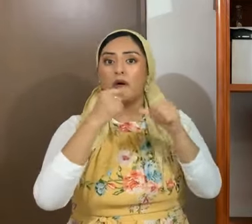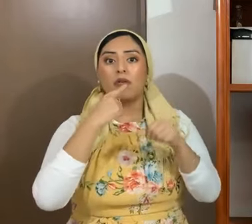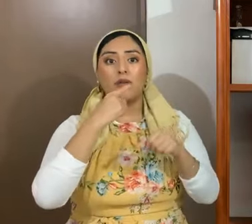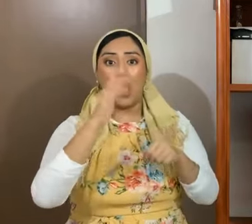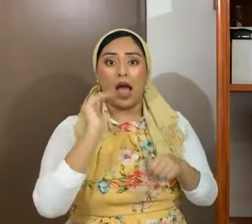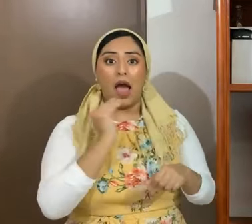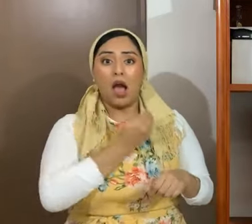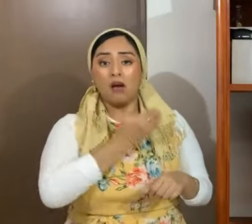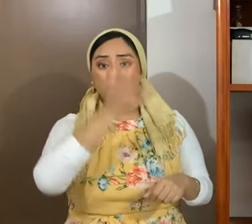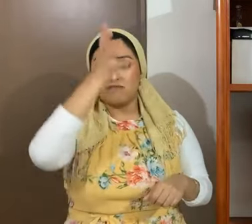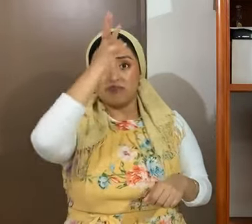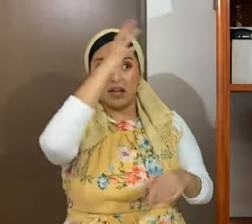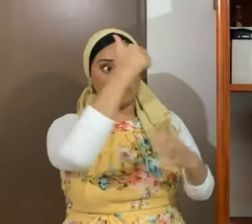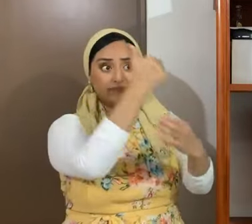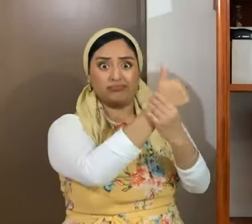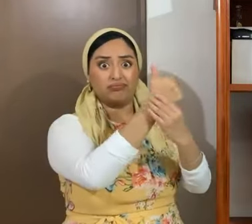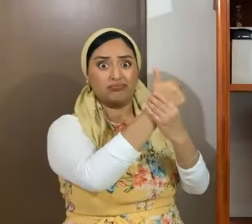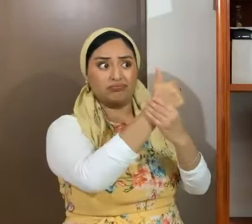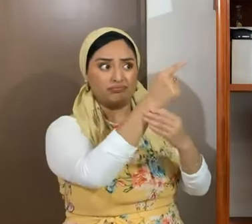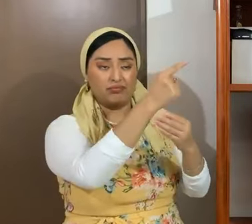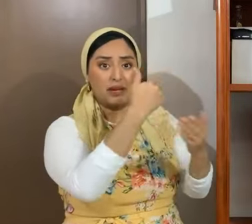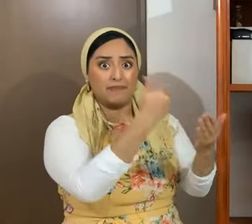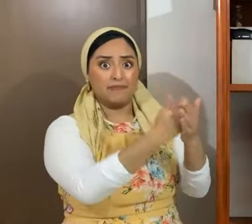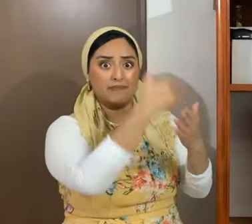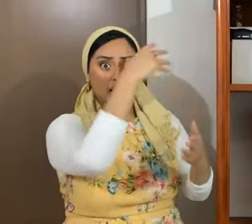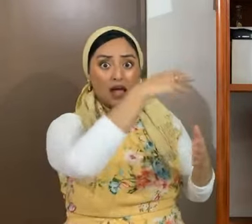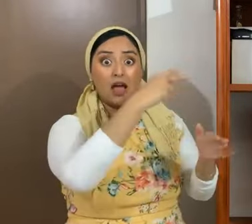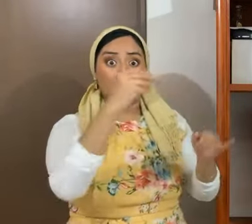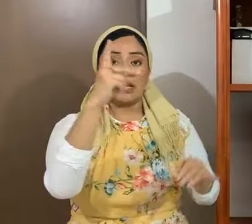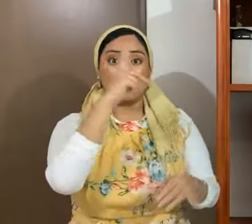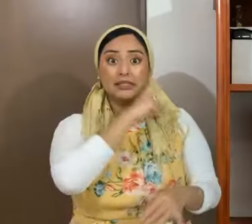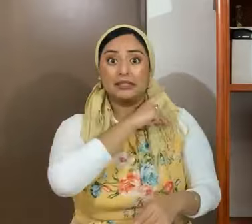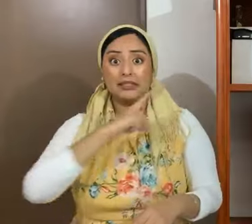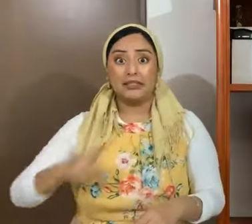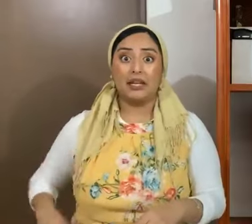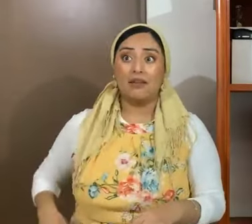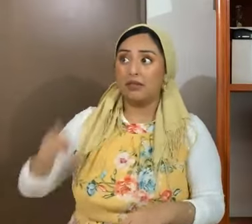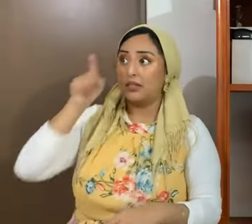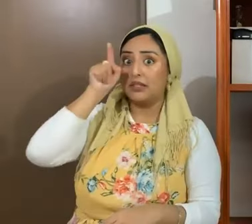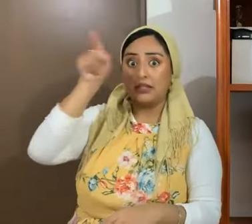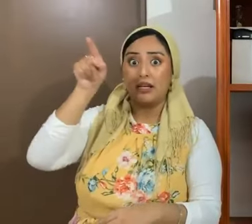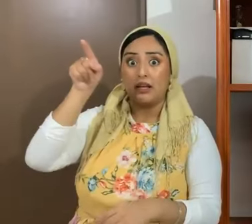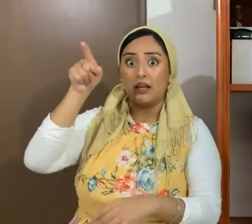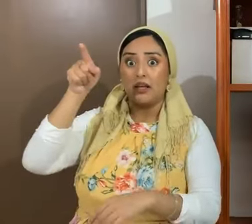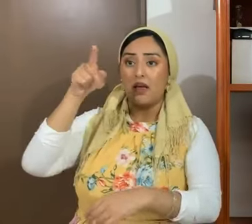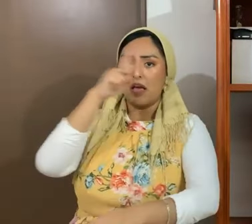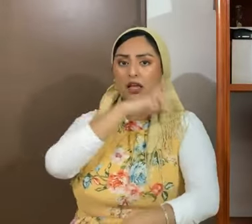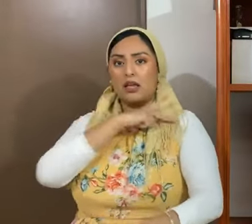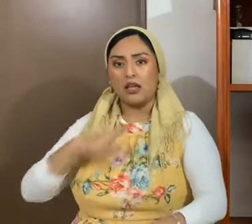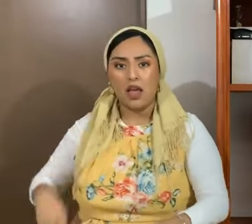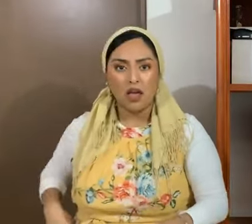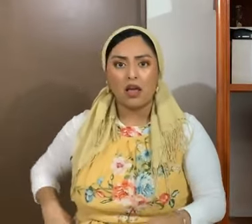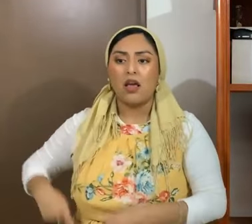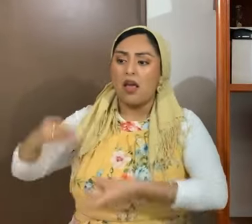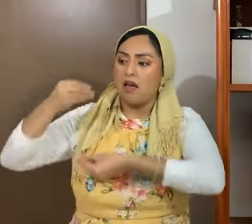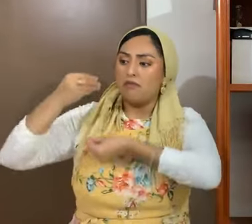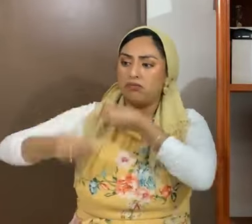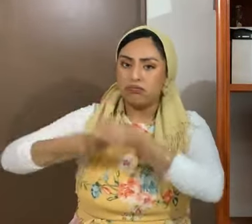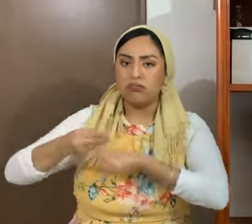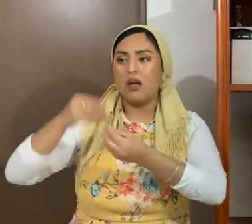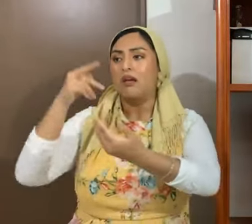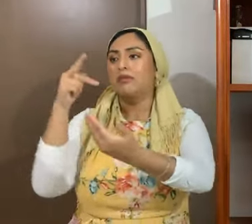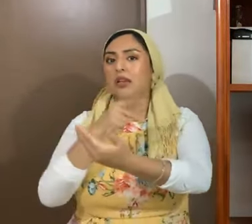Abraham vino, Abraham nuestro padre en la fe, y el rey David, los salmos del rey David, la descendencia del rey David.